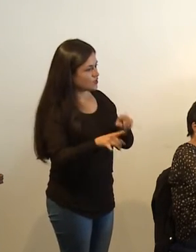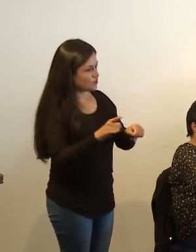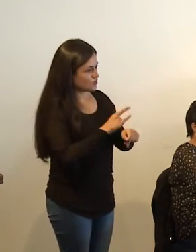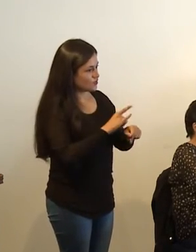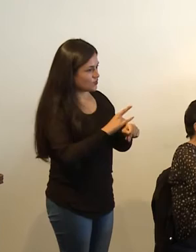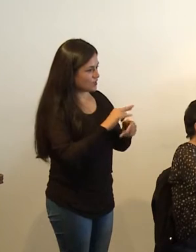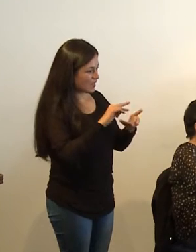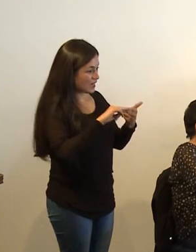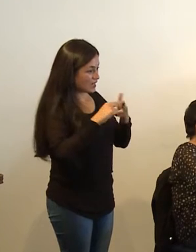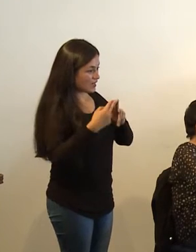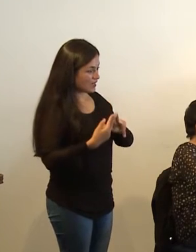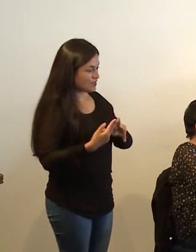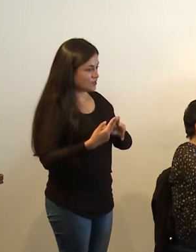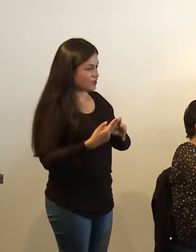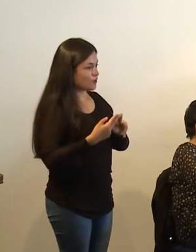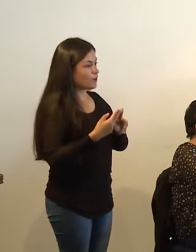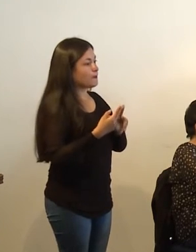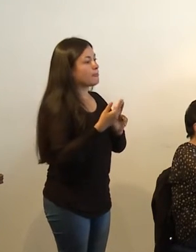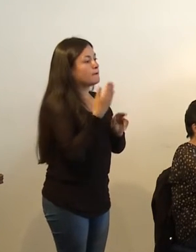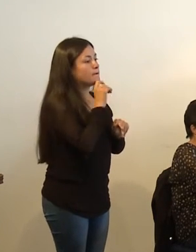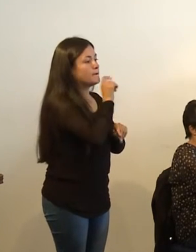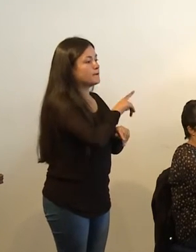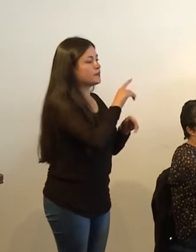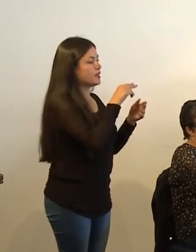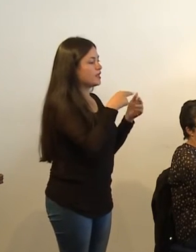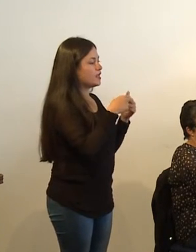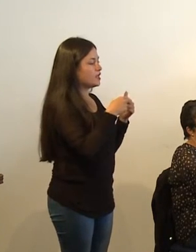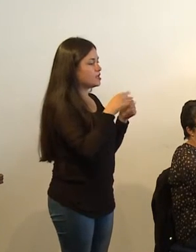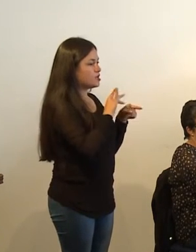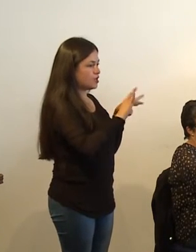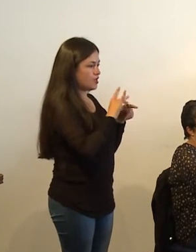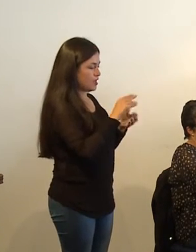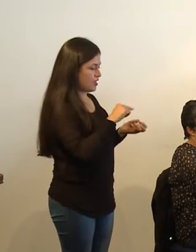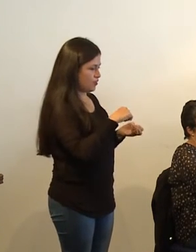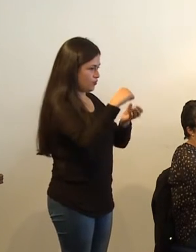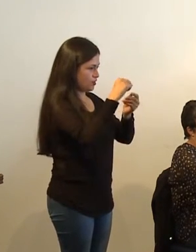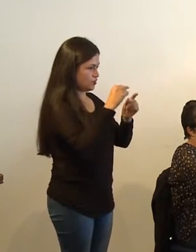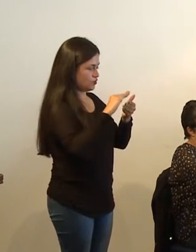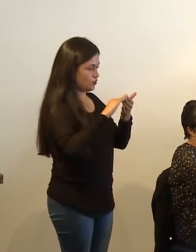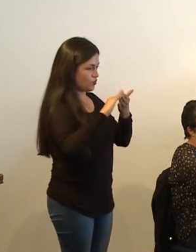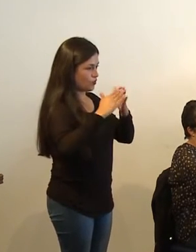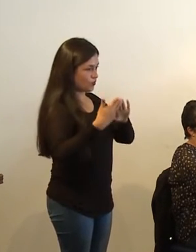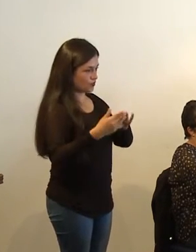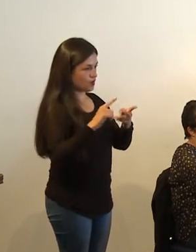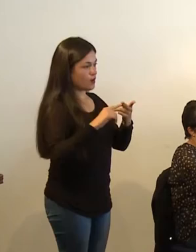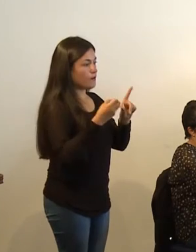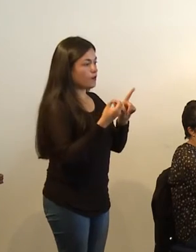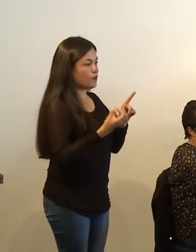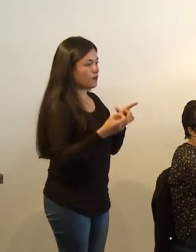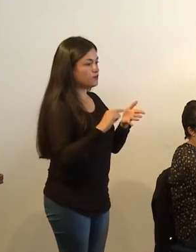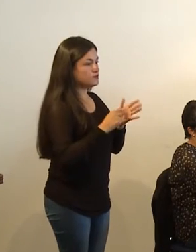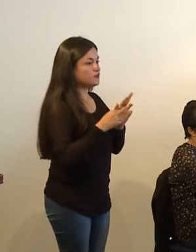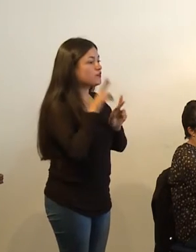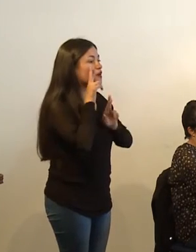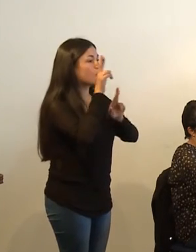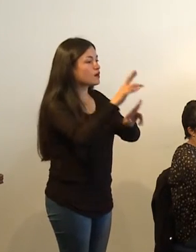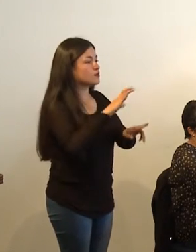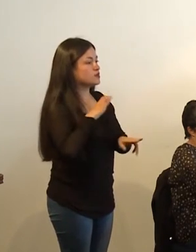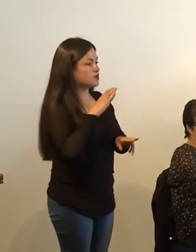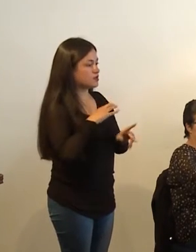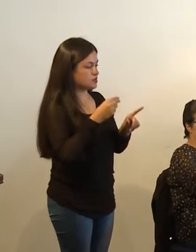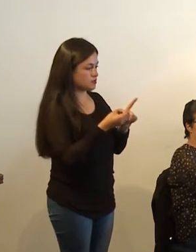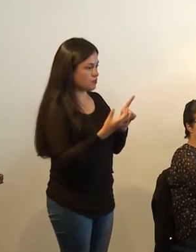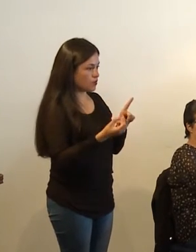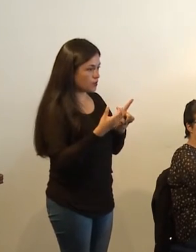en las intervenciones previas. O sea, la educación popular parte de reconocer el carácter político de la educación y quiere orientarla